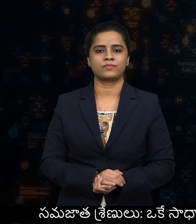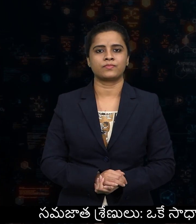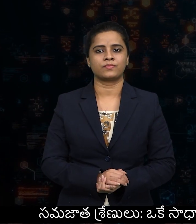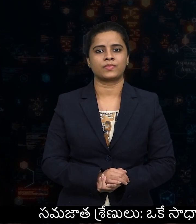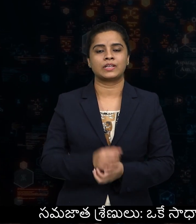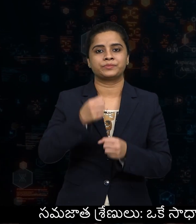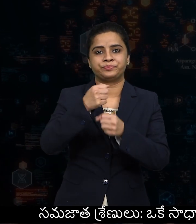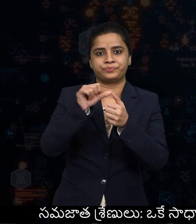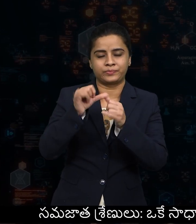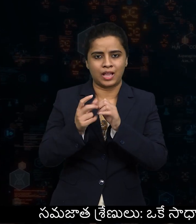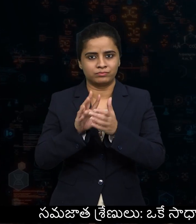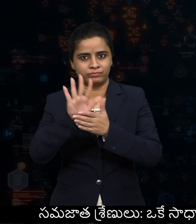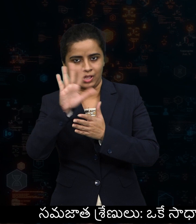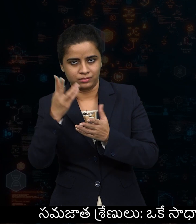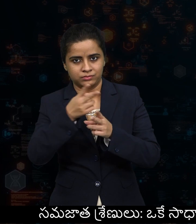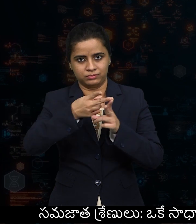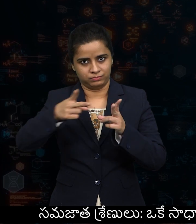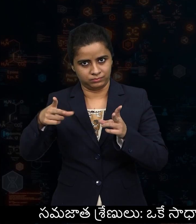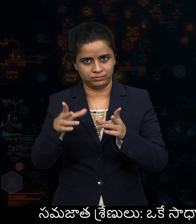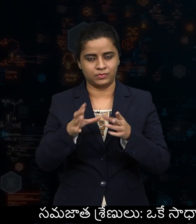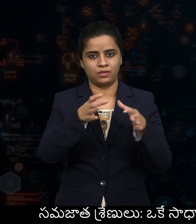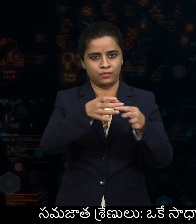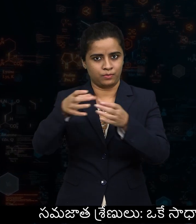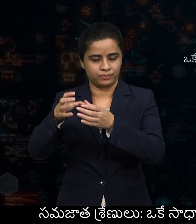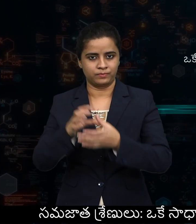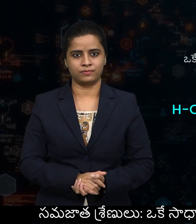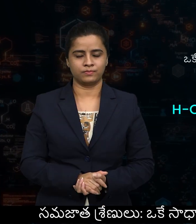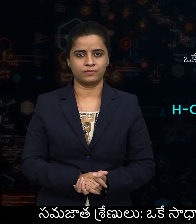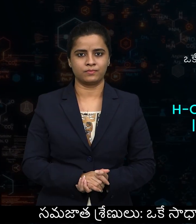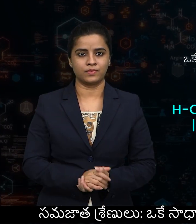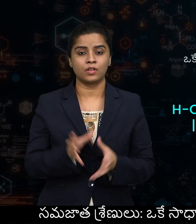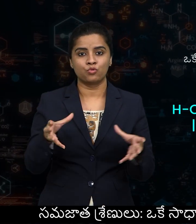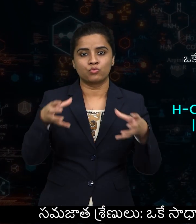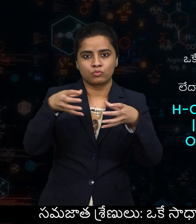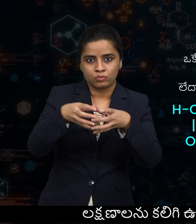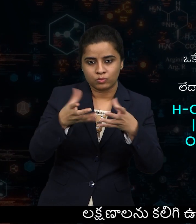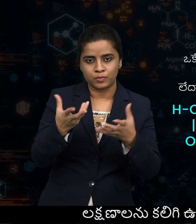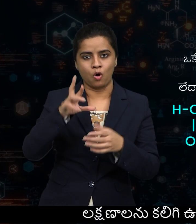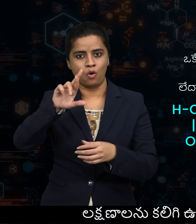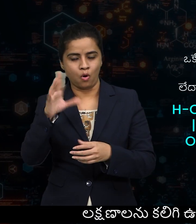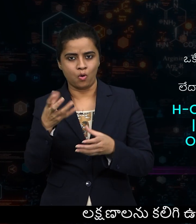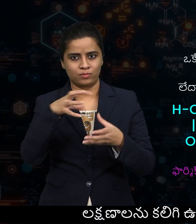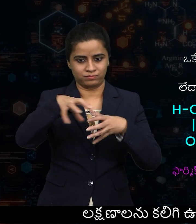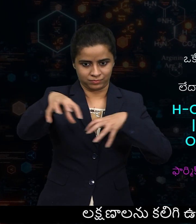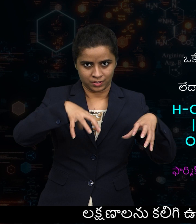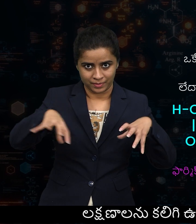సమజాత శ్రేణులు ఒకే సాధారణ సూత్రం మరియు సారూప్య రసాయన లక్షణాలను కలిగి ఉన్న